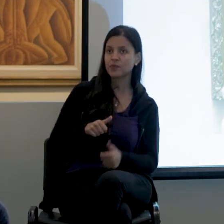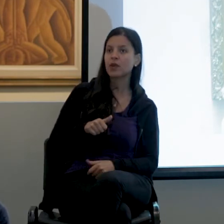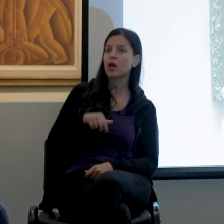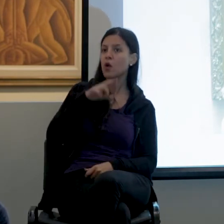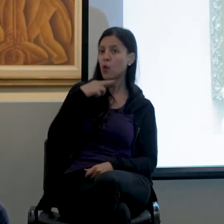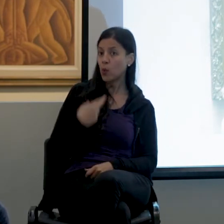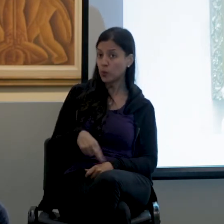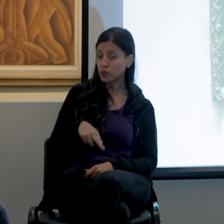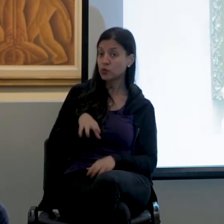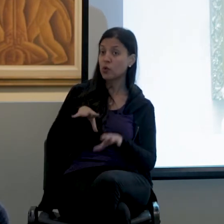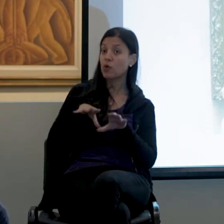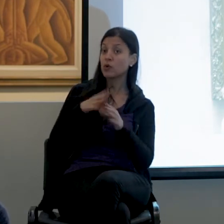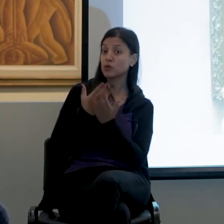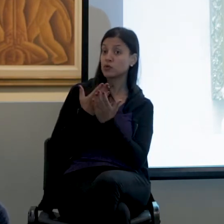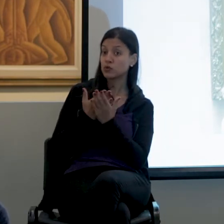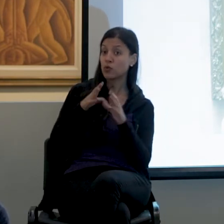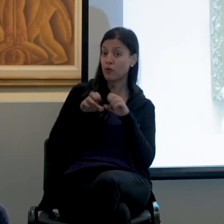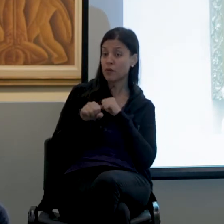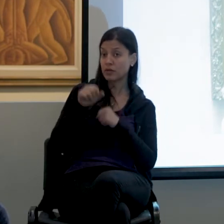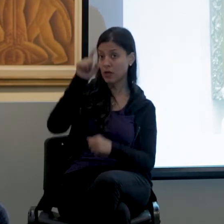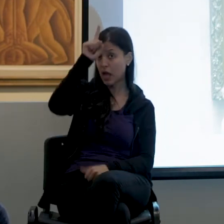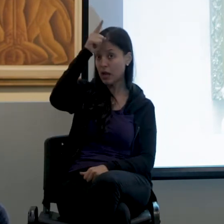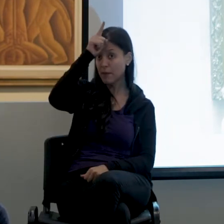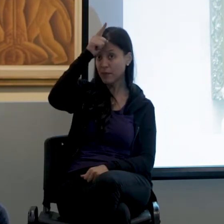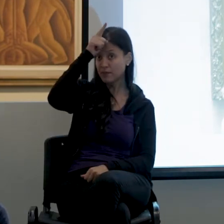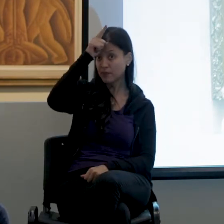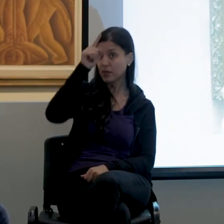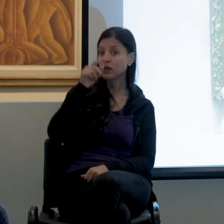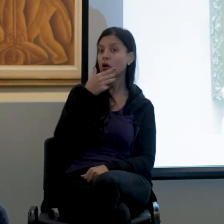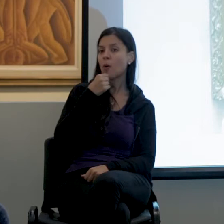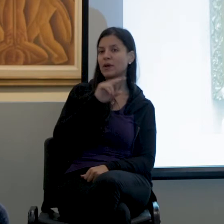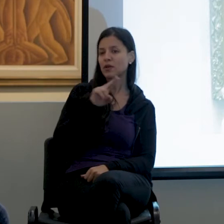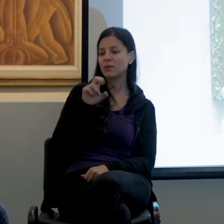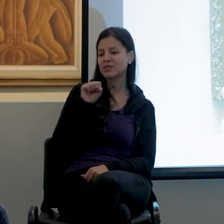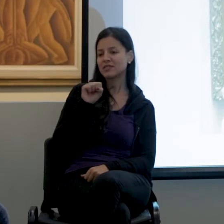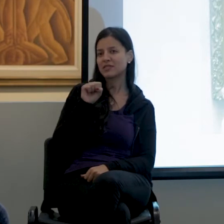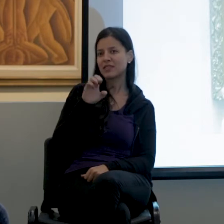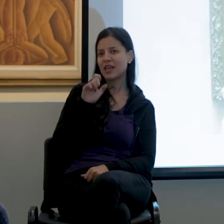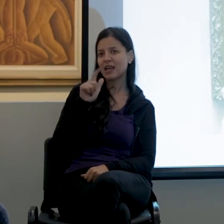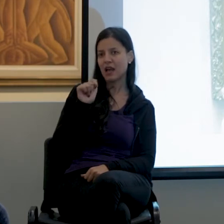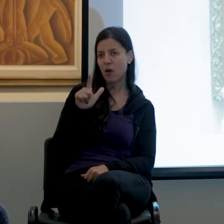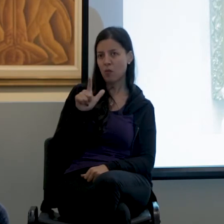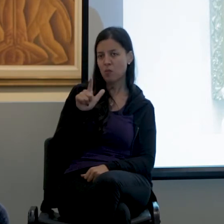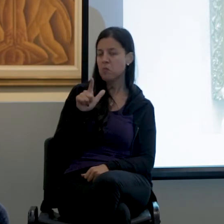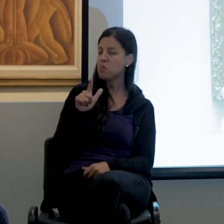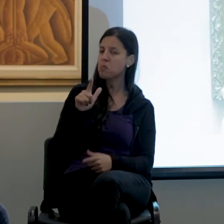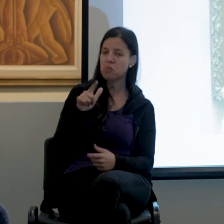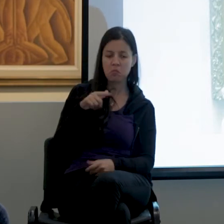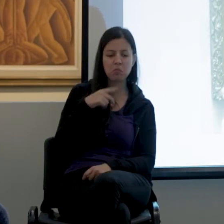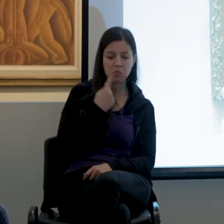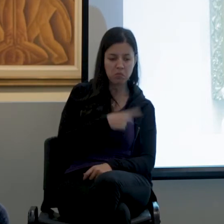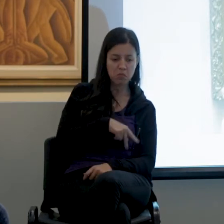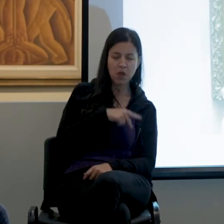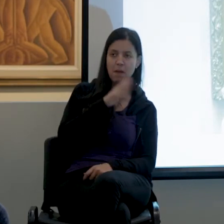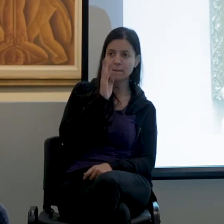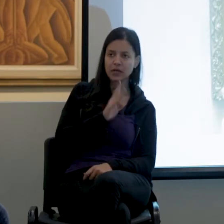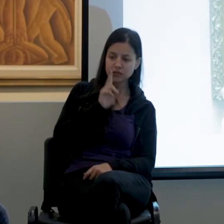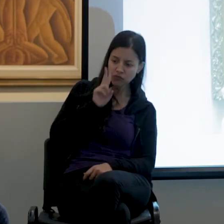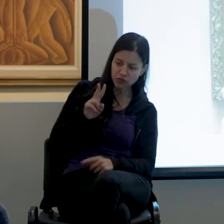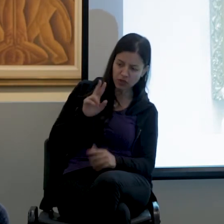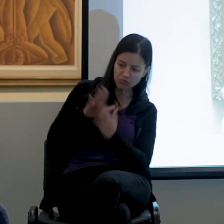é o Segal, adere apaixonadamente. Os modernistas brasileiros vão dizer a mesma coisa.